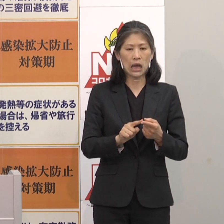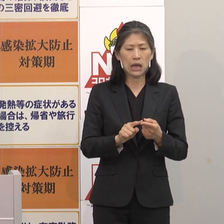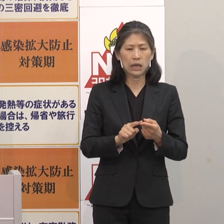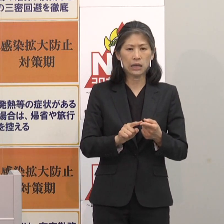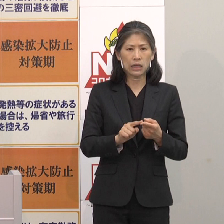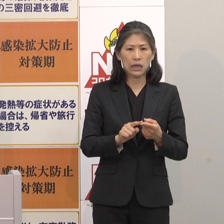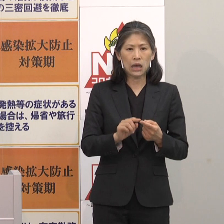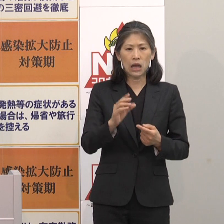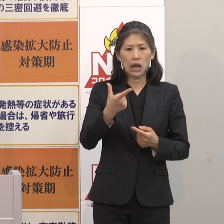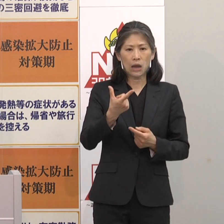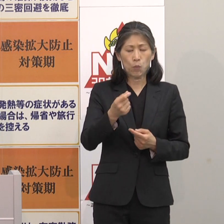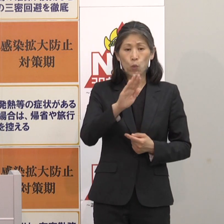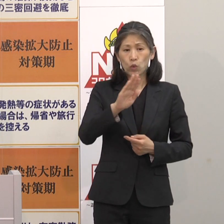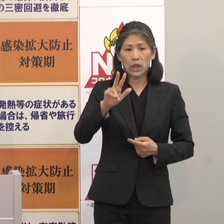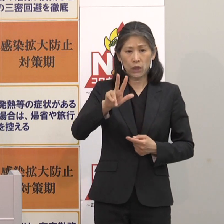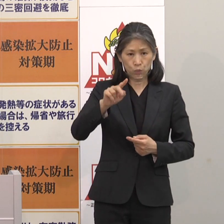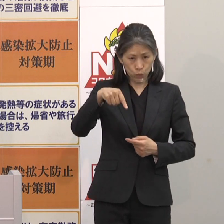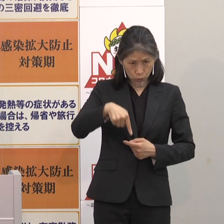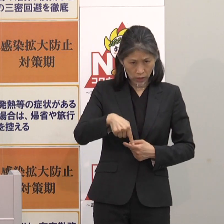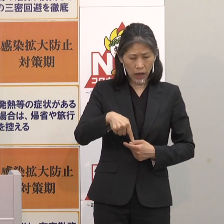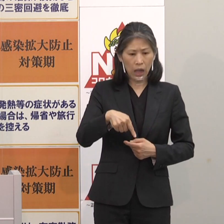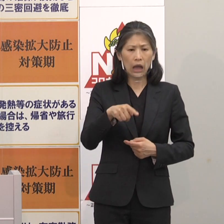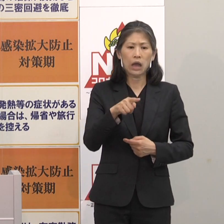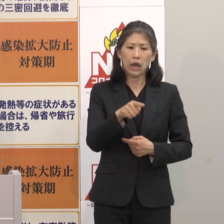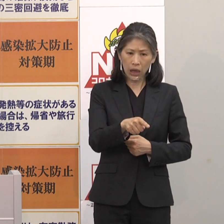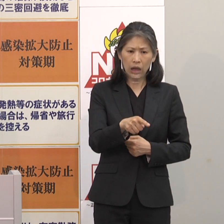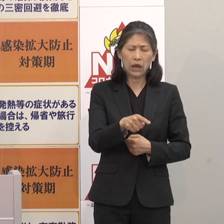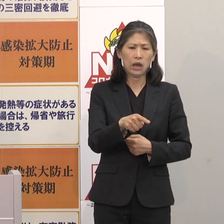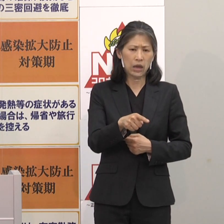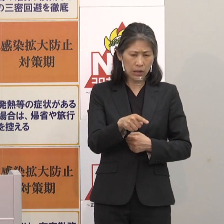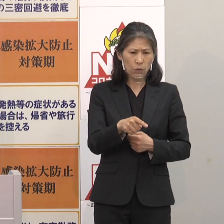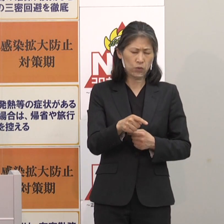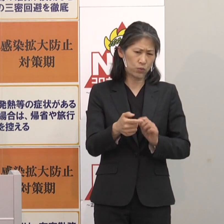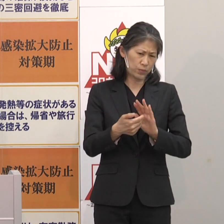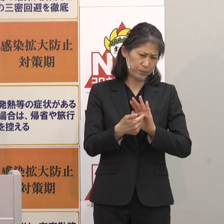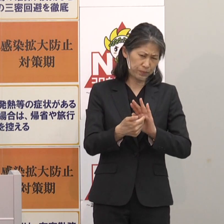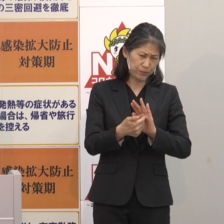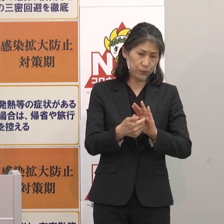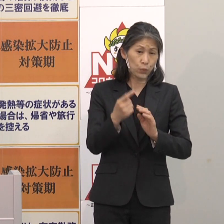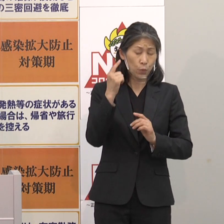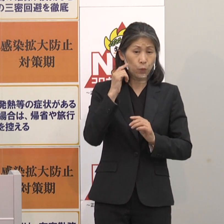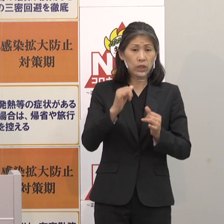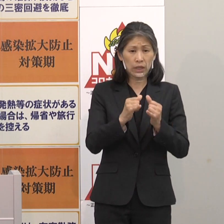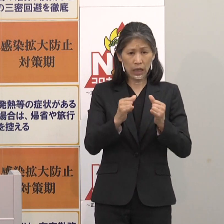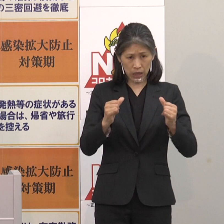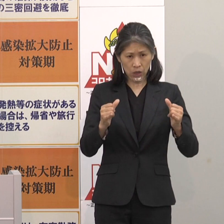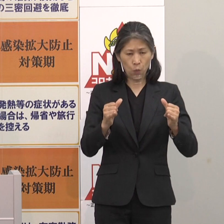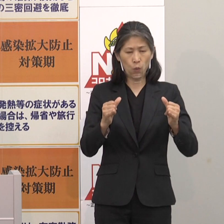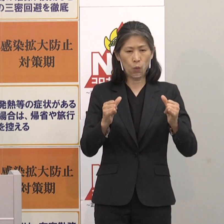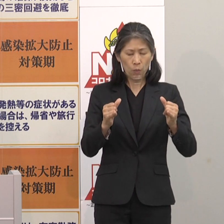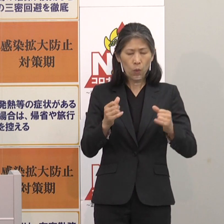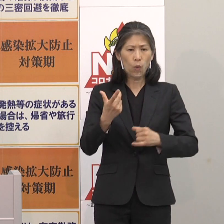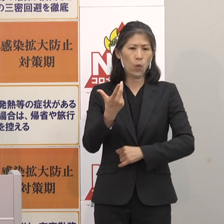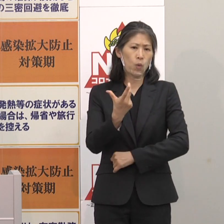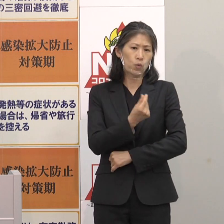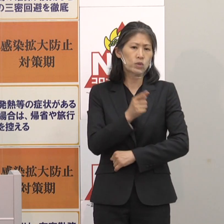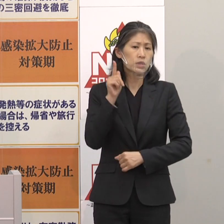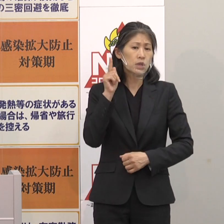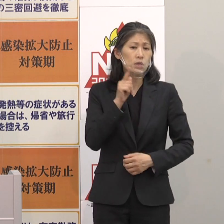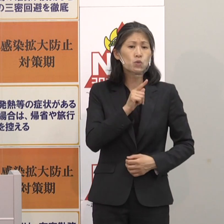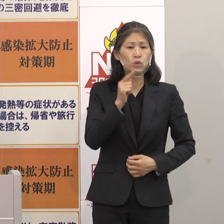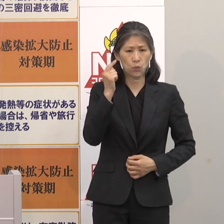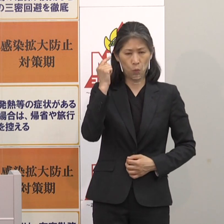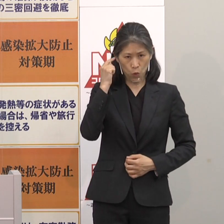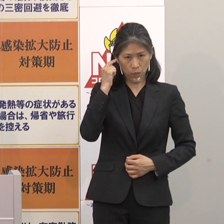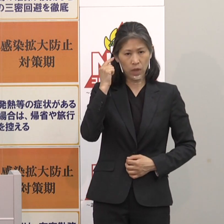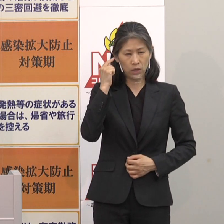別のタイプのワクチンを接種することも可能だということで、ぜひまだ接種されて